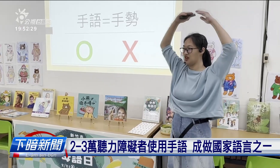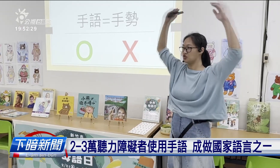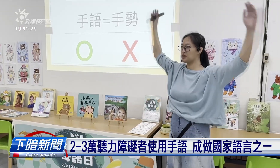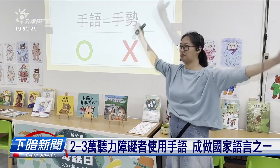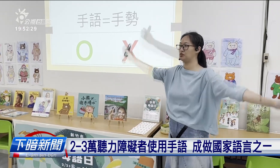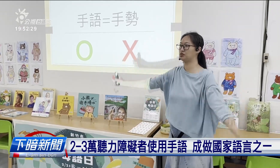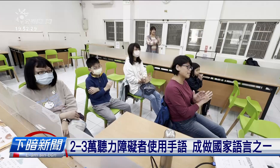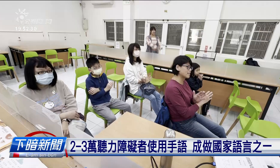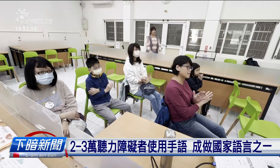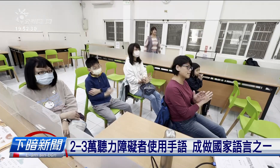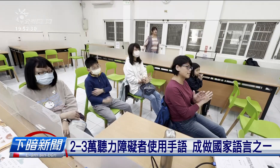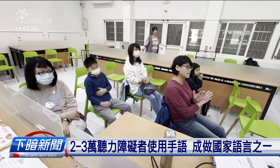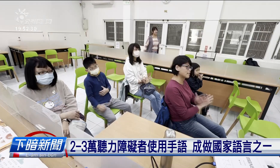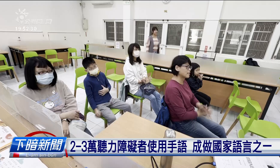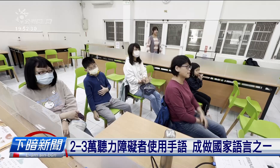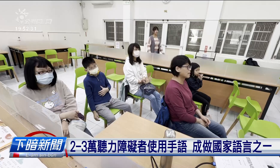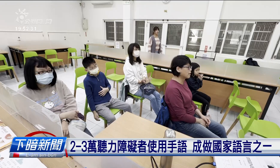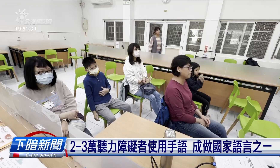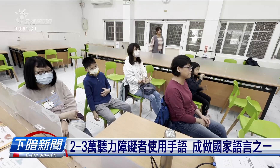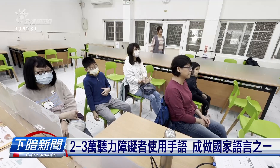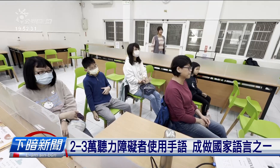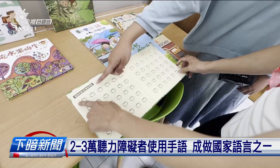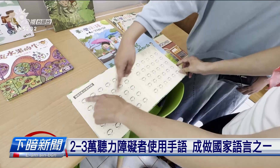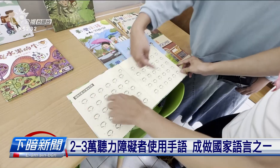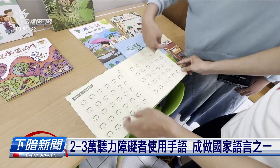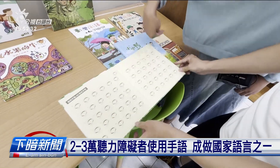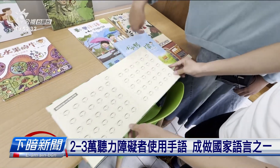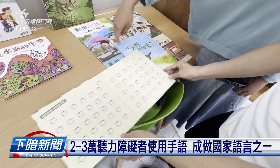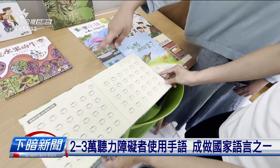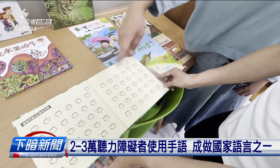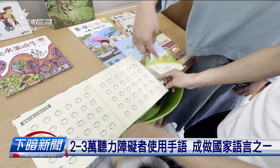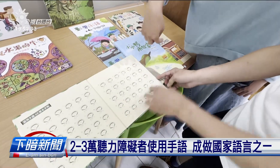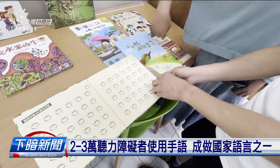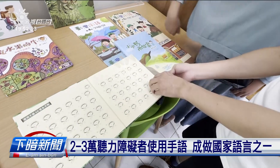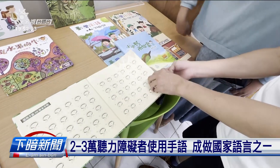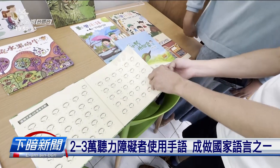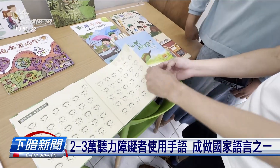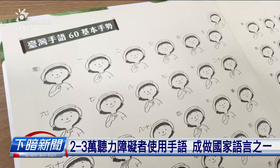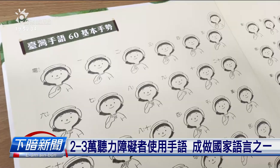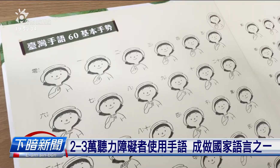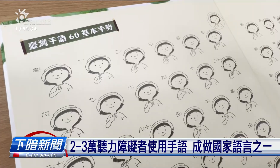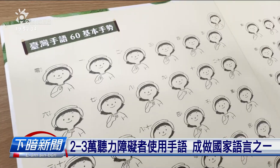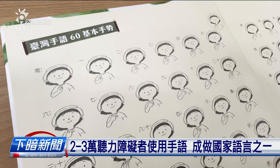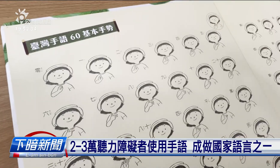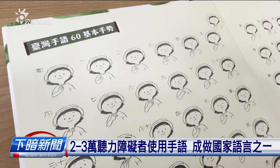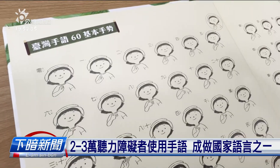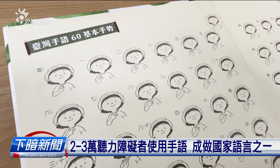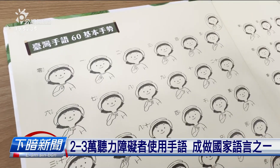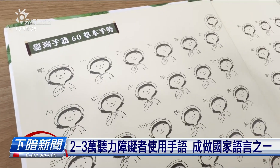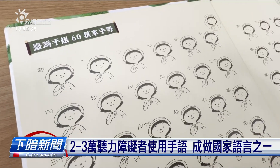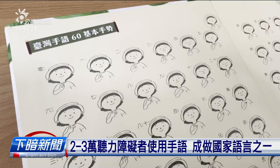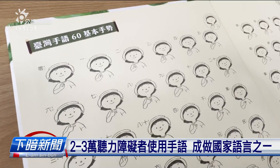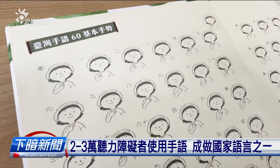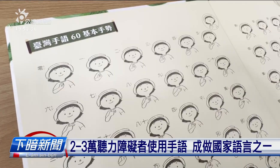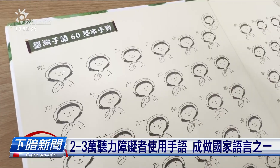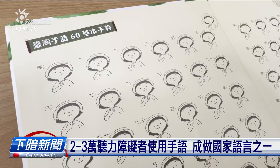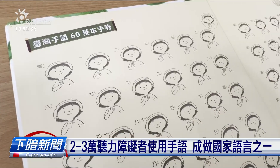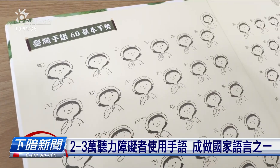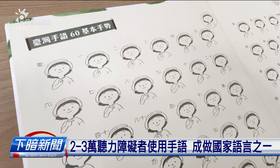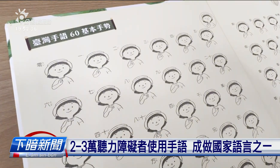资料，台湾到2019年底，总共有12万个听力障碍者，其中有2万人到3万人使用手